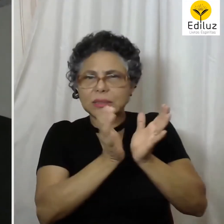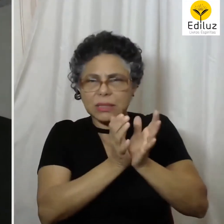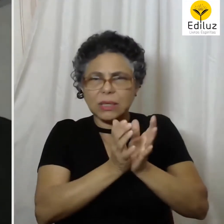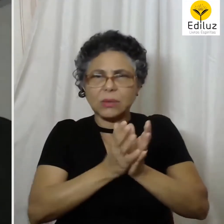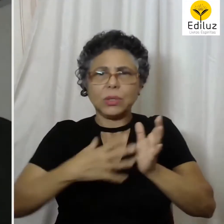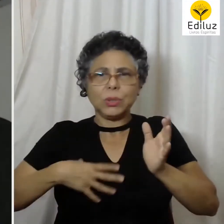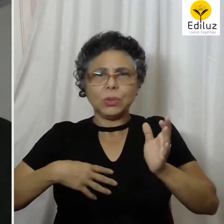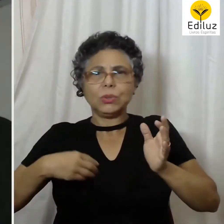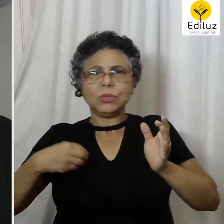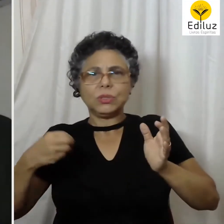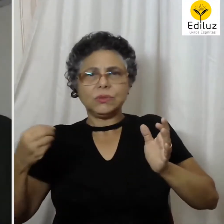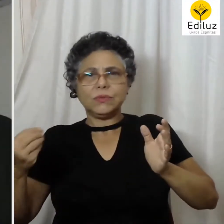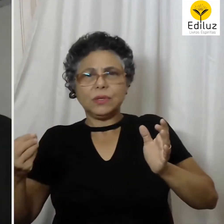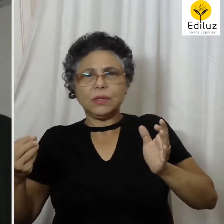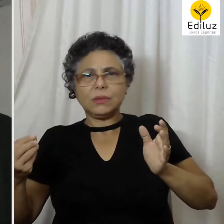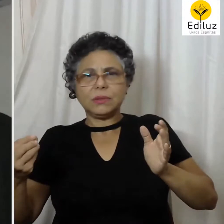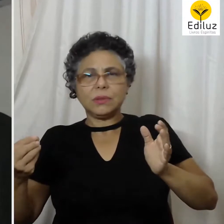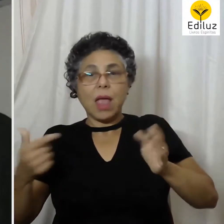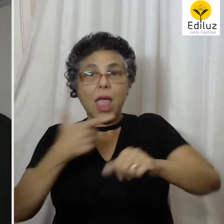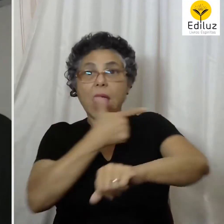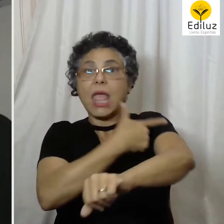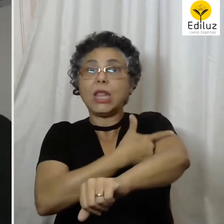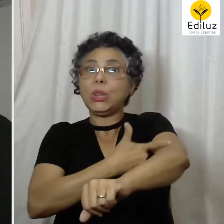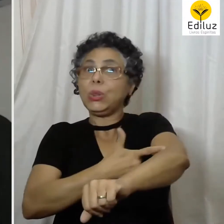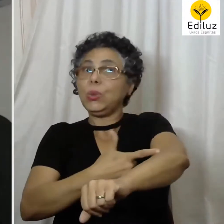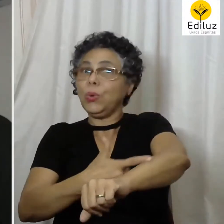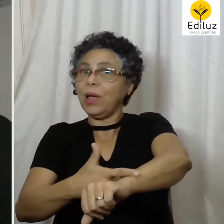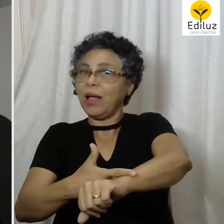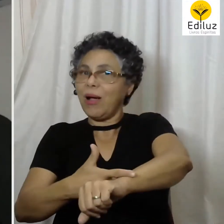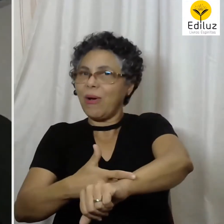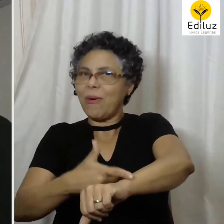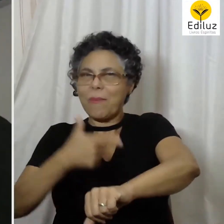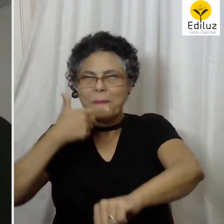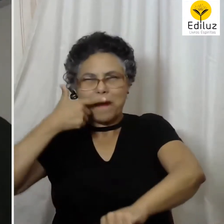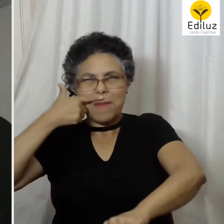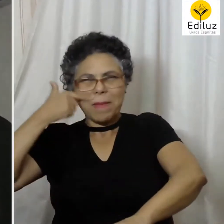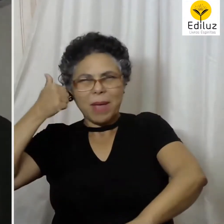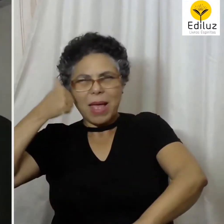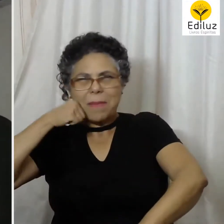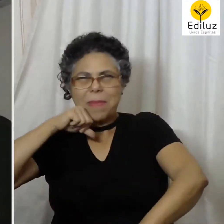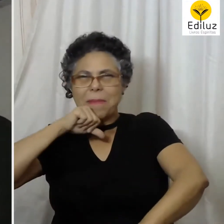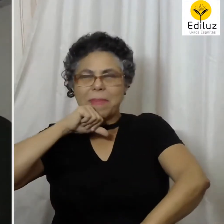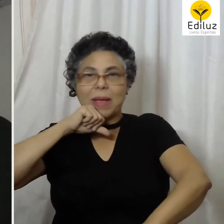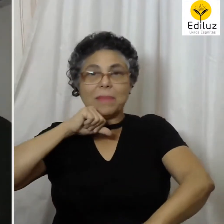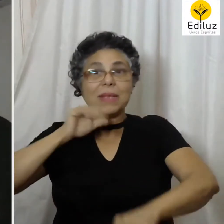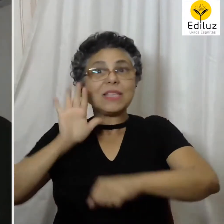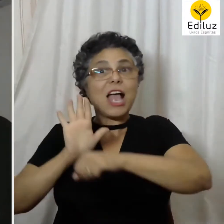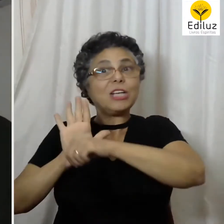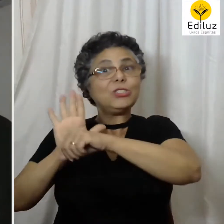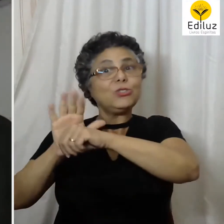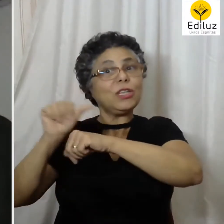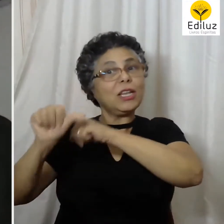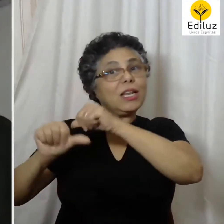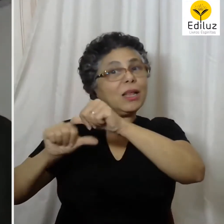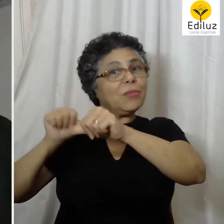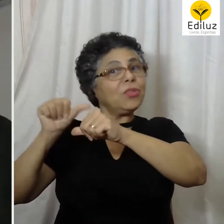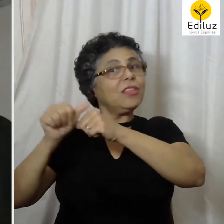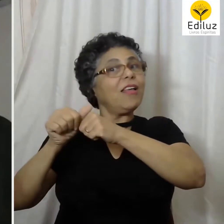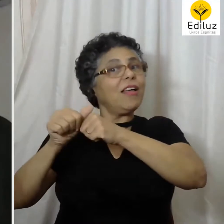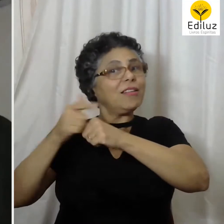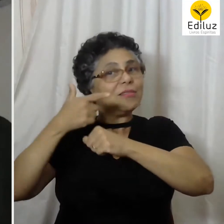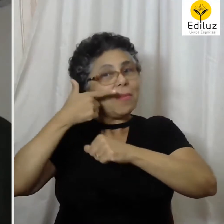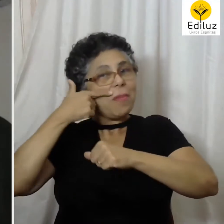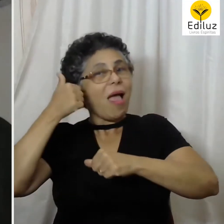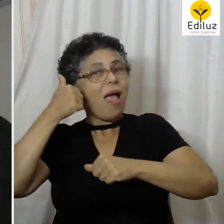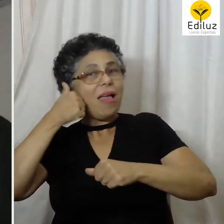filhos educam os pais, auxiliam na transformação dos pais,